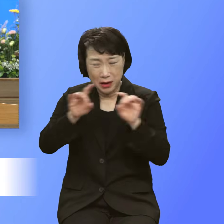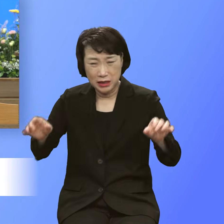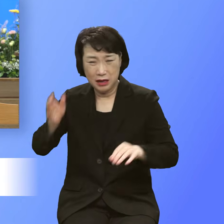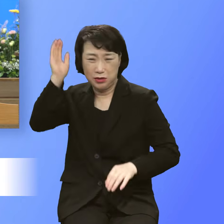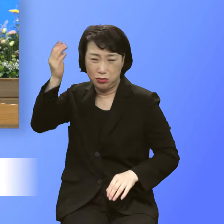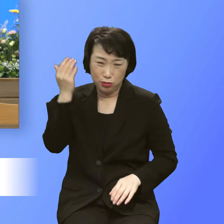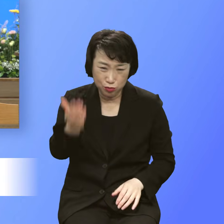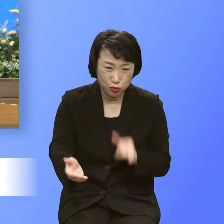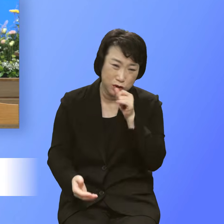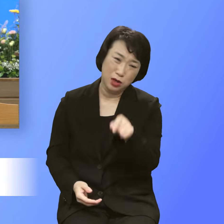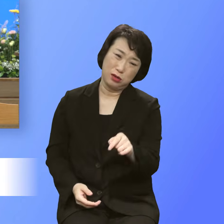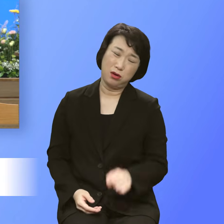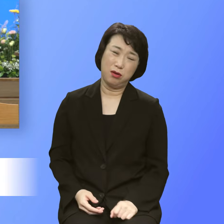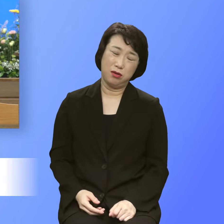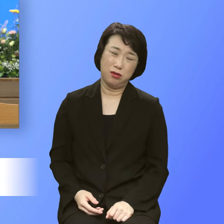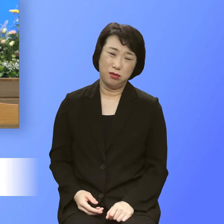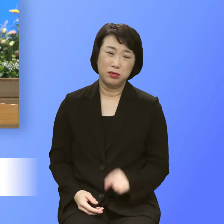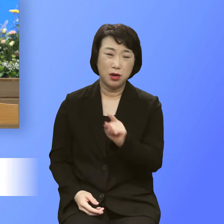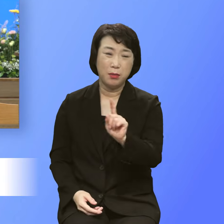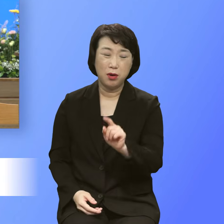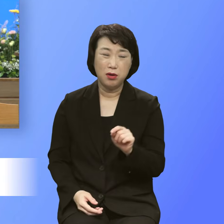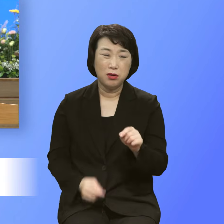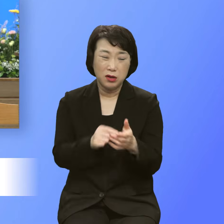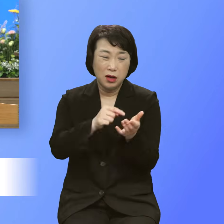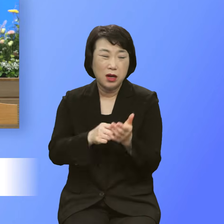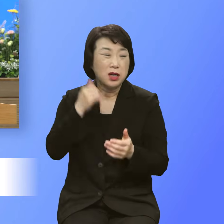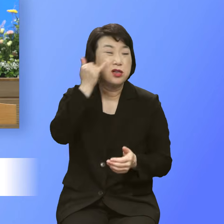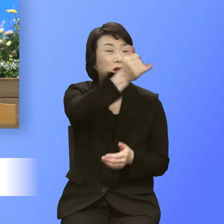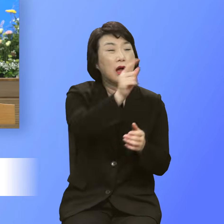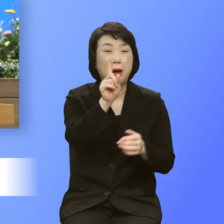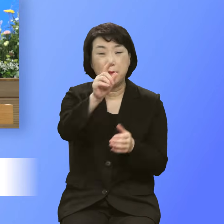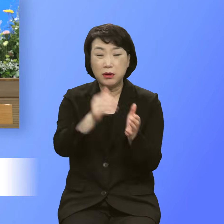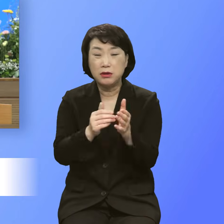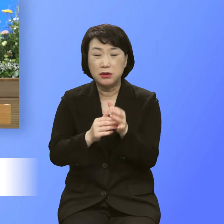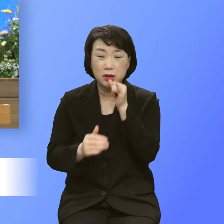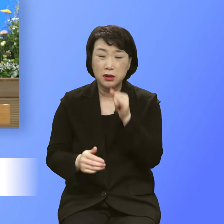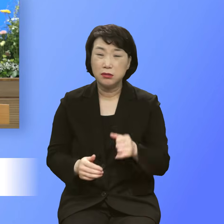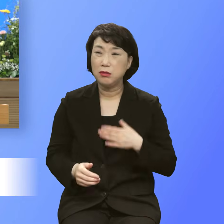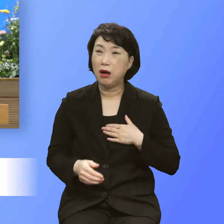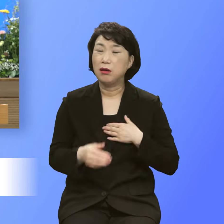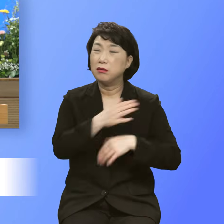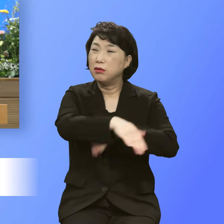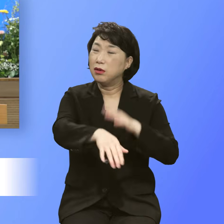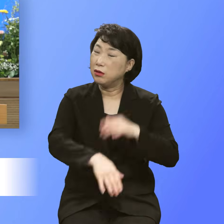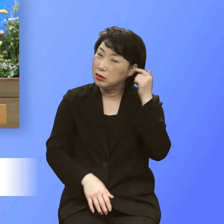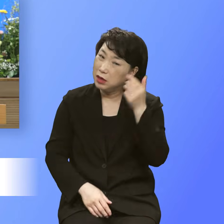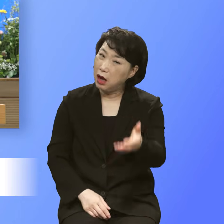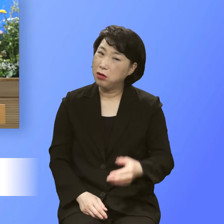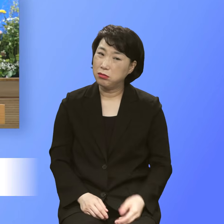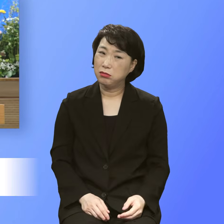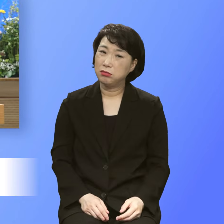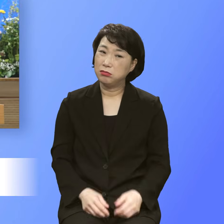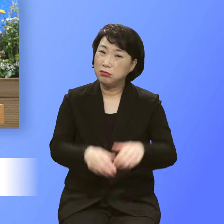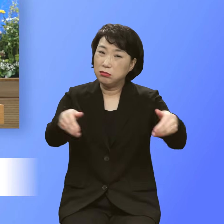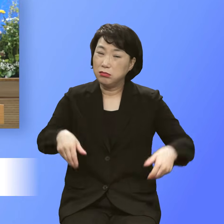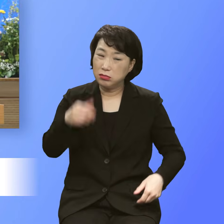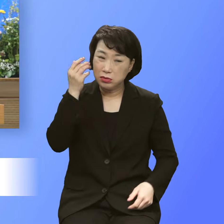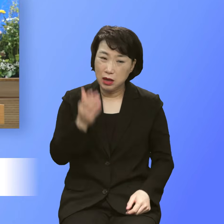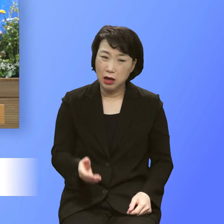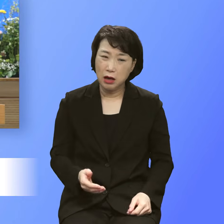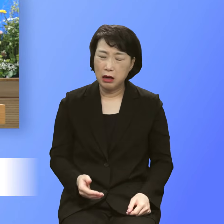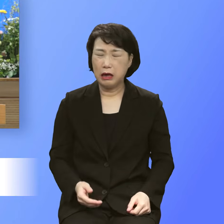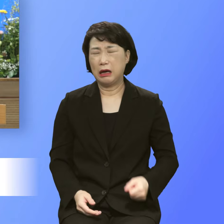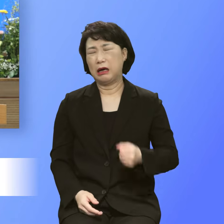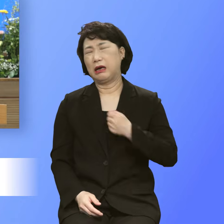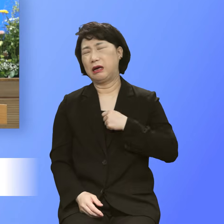설교로 설득하고 있는데 너는 전화 한 통화 딱 하고 나는 의무를 다했다.